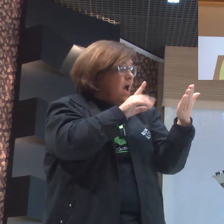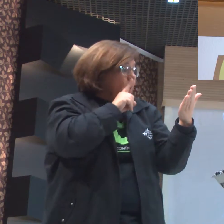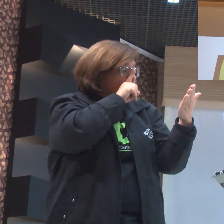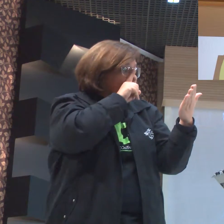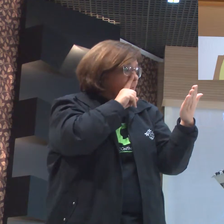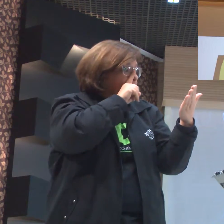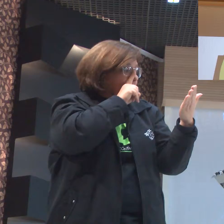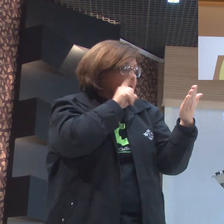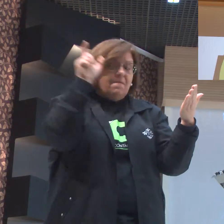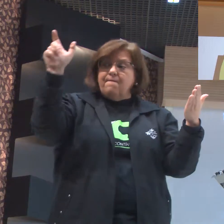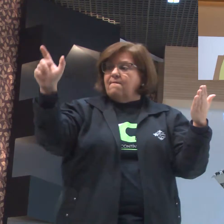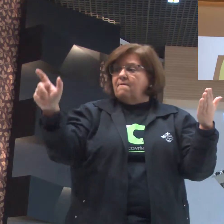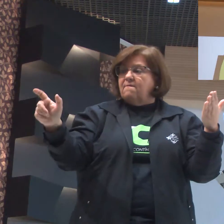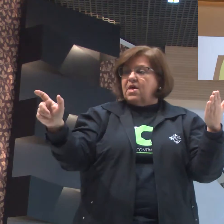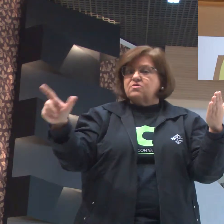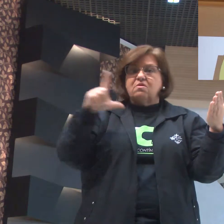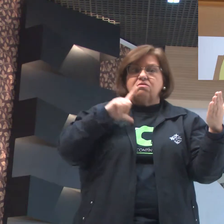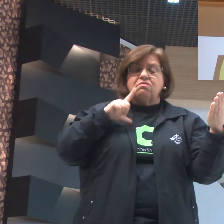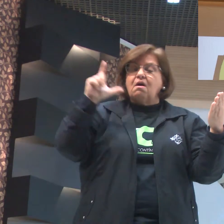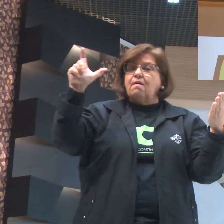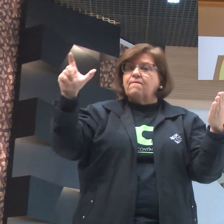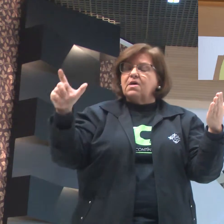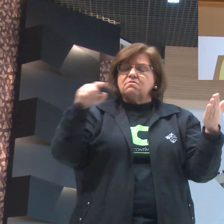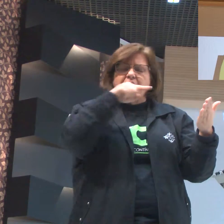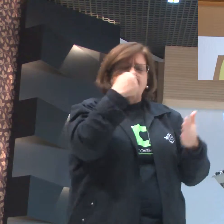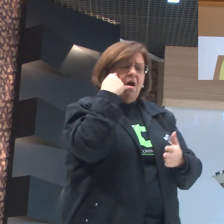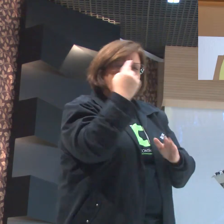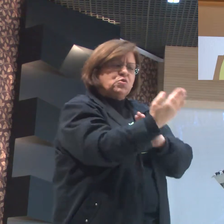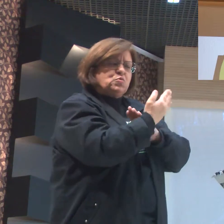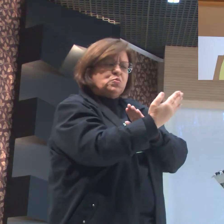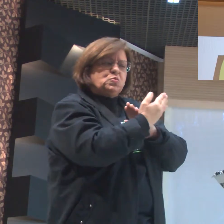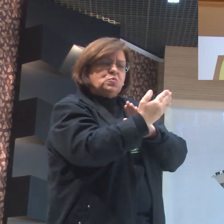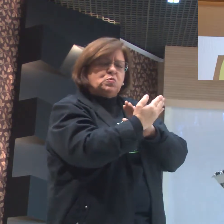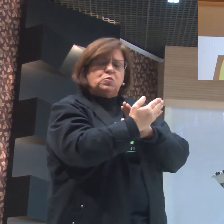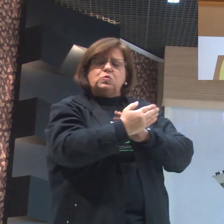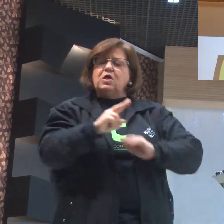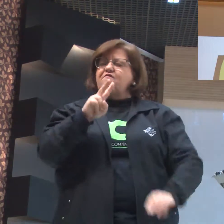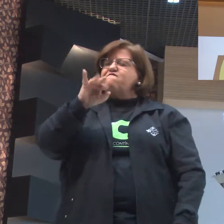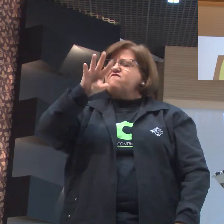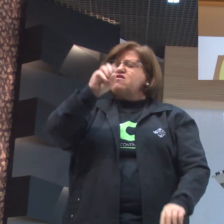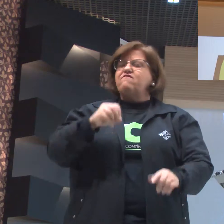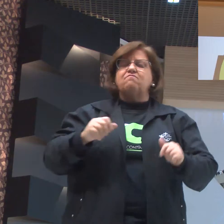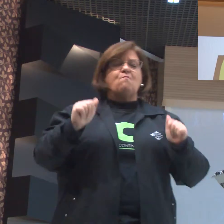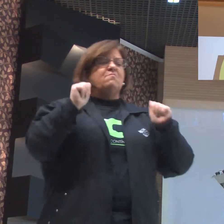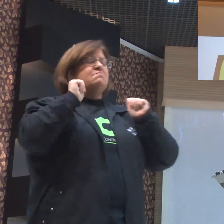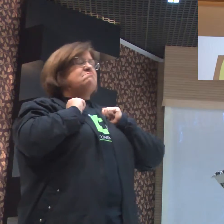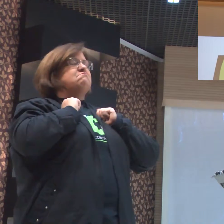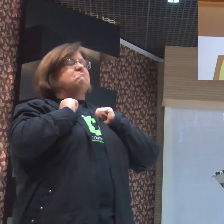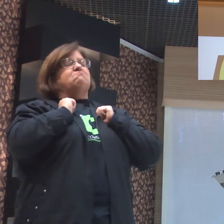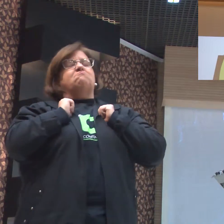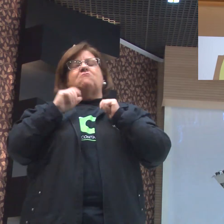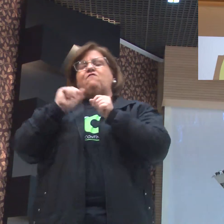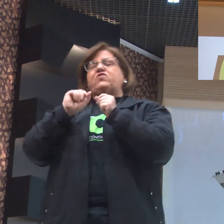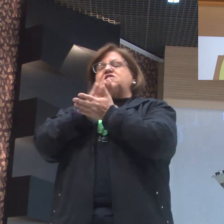ociosos. Os ociosos, os preguiçosos, aqueles que não querem trabalhar, aqueles que não querem